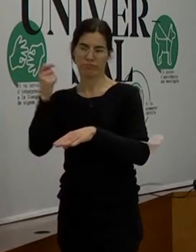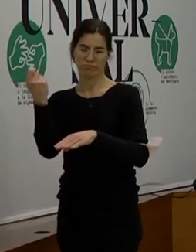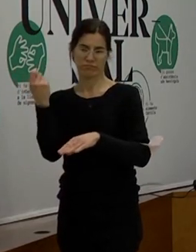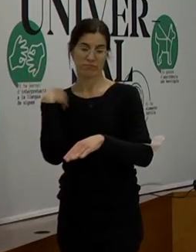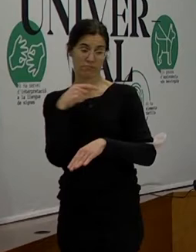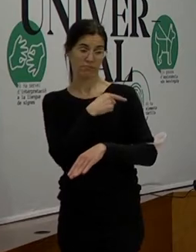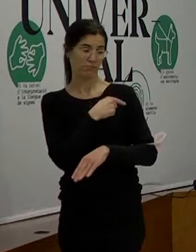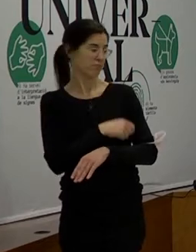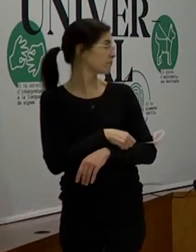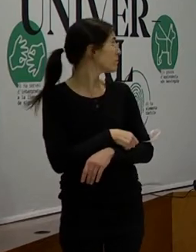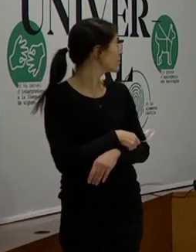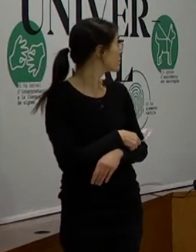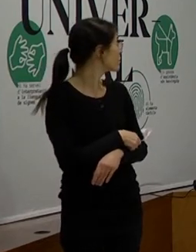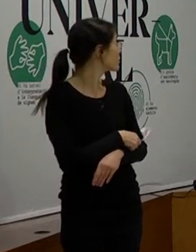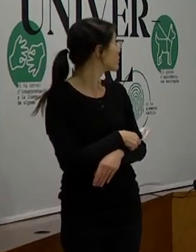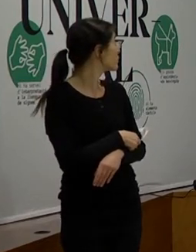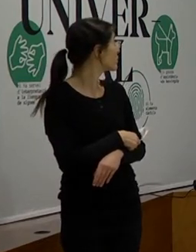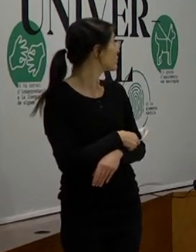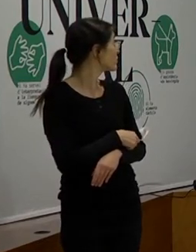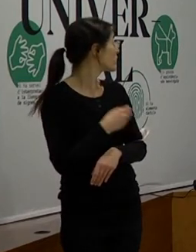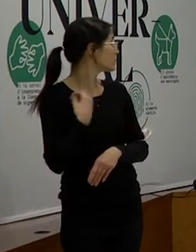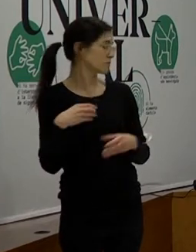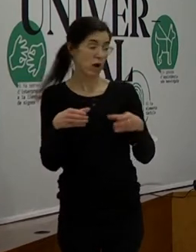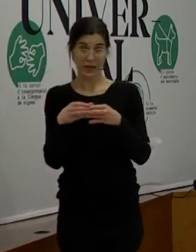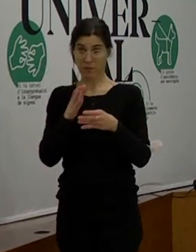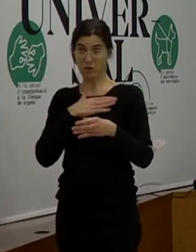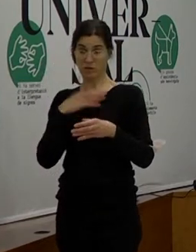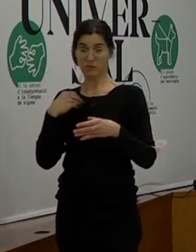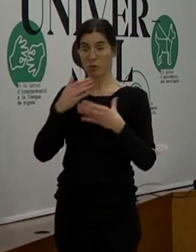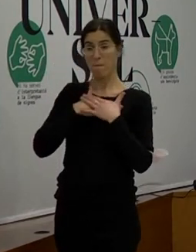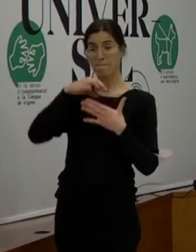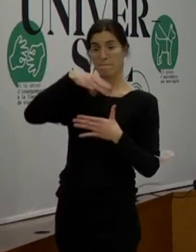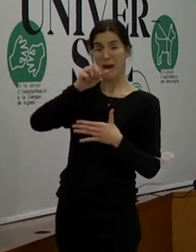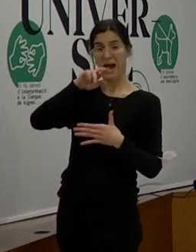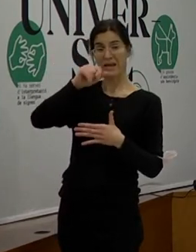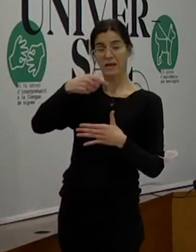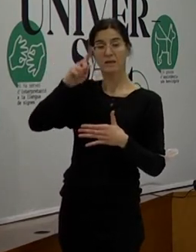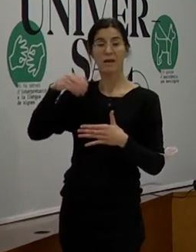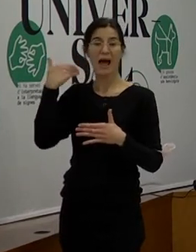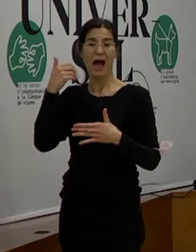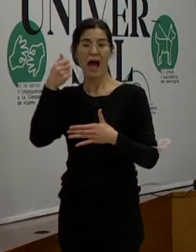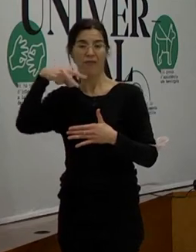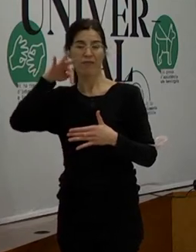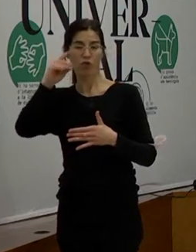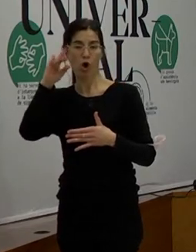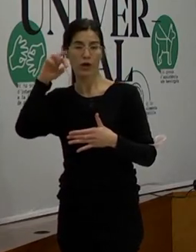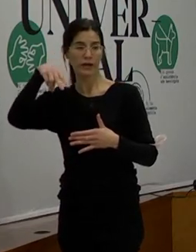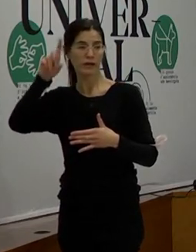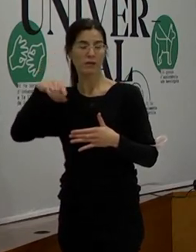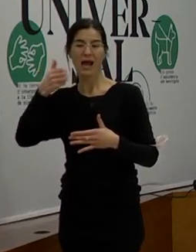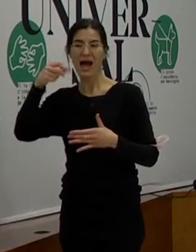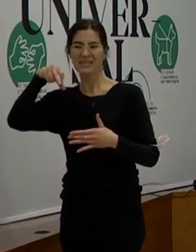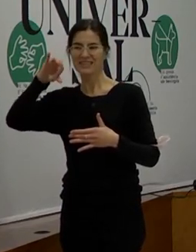el grup, aquí tenim l'equip, aquí tenim l'equip, la Mària, nostra usuària, l'Andoni, Eris,